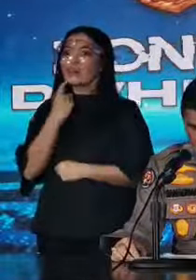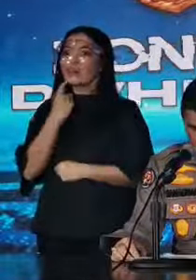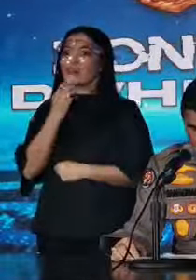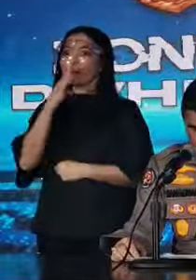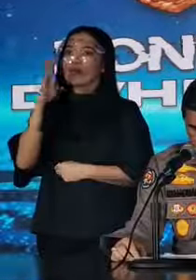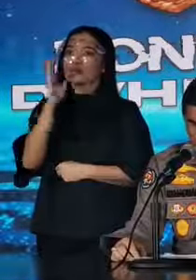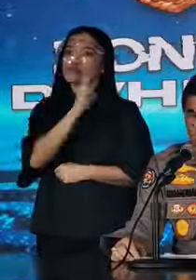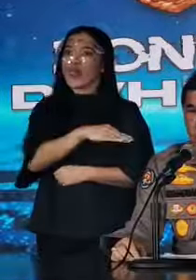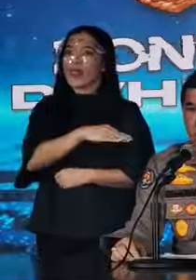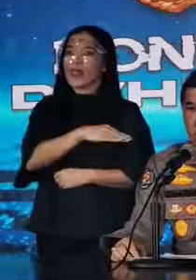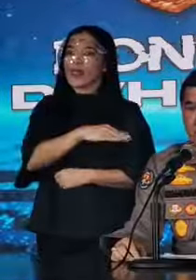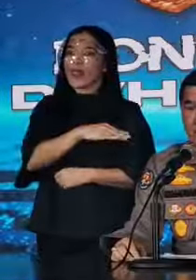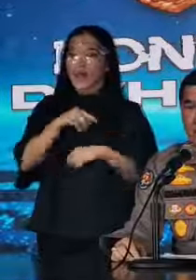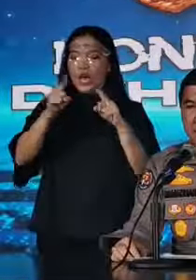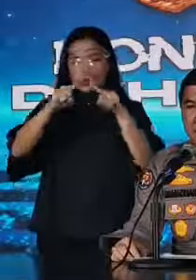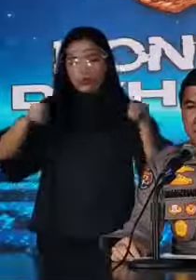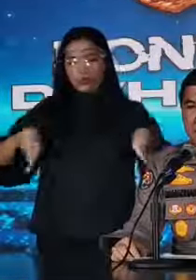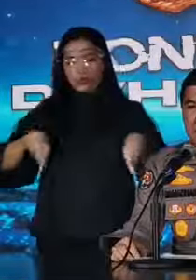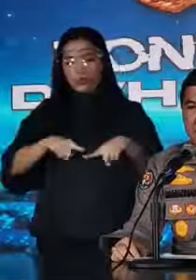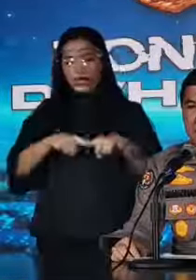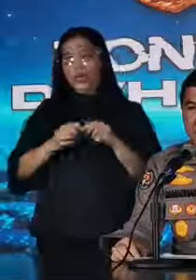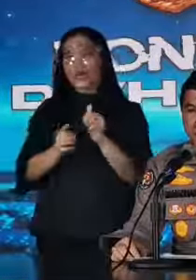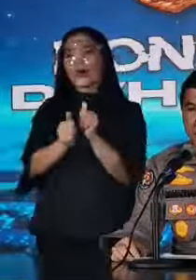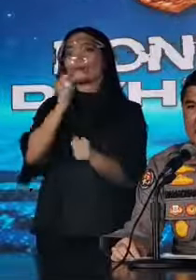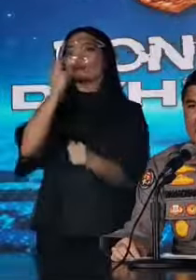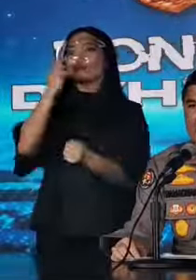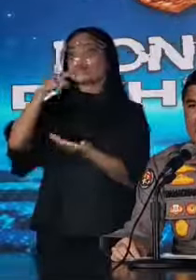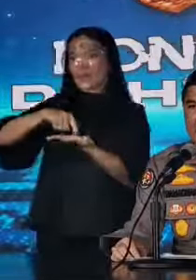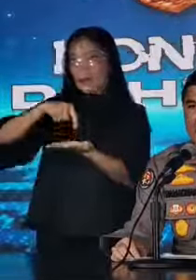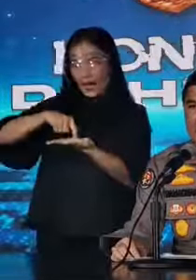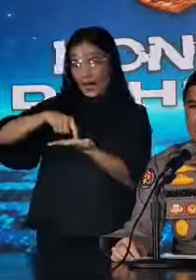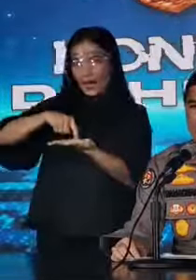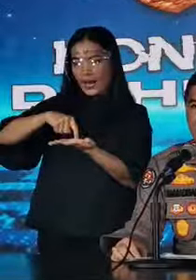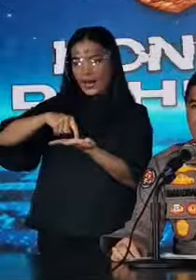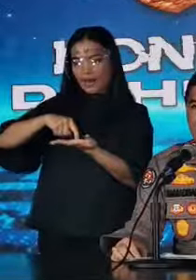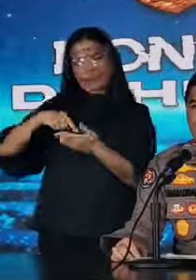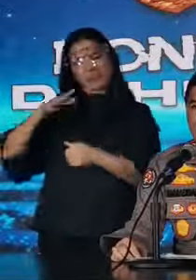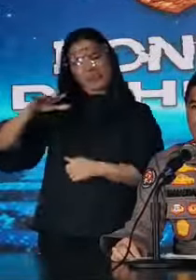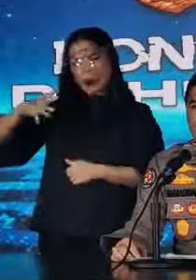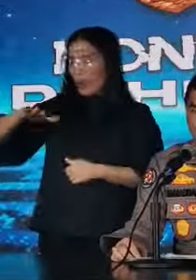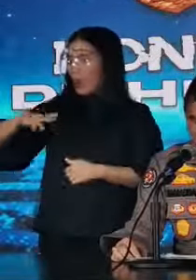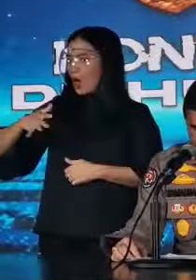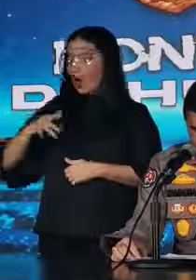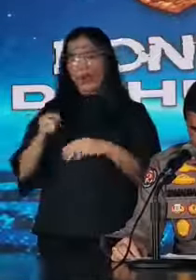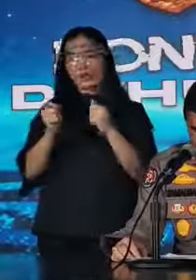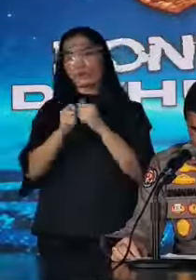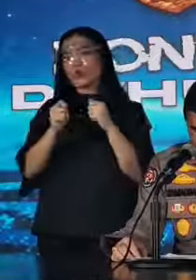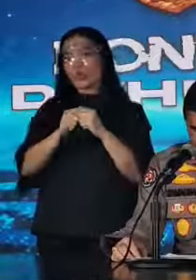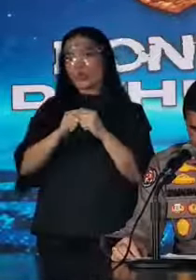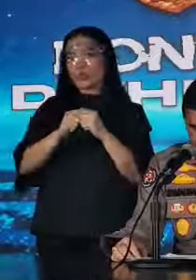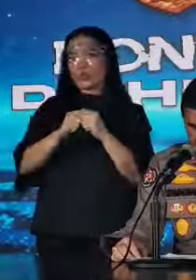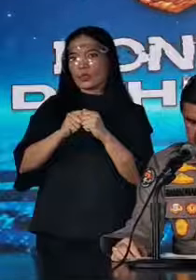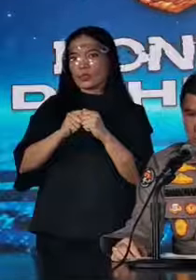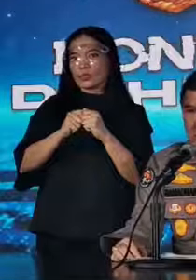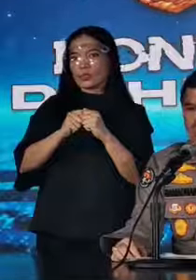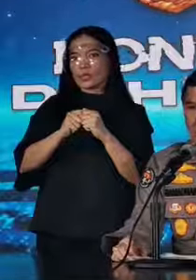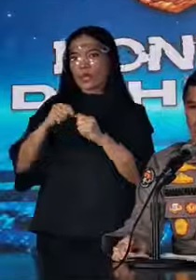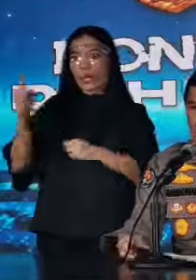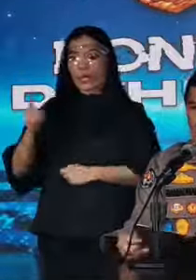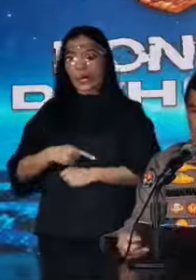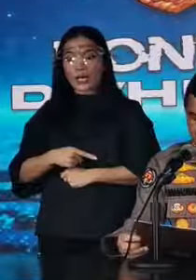pemalsuan surat rapid test antigen yang seolah-olah dibuat